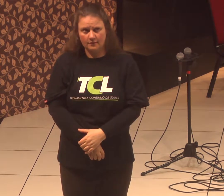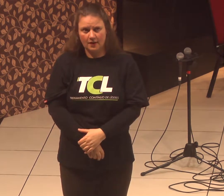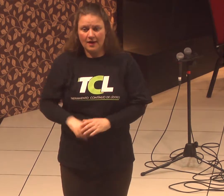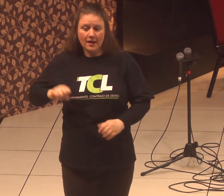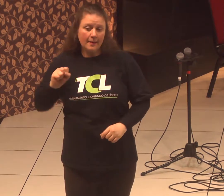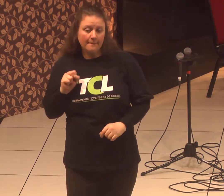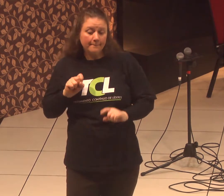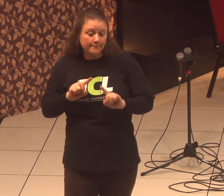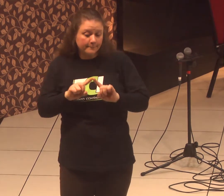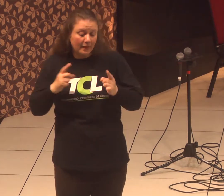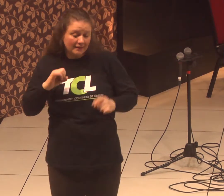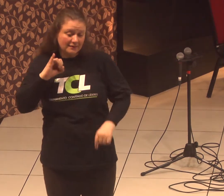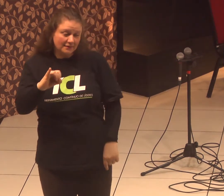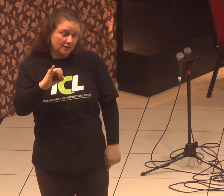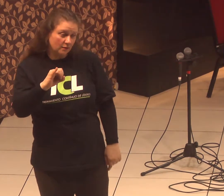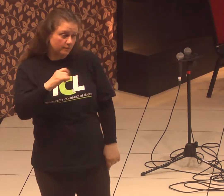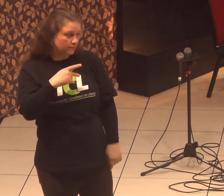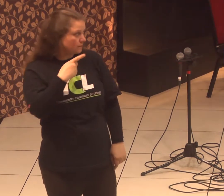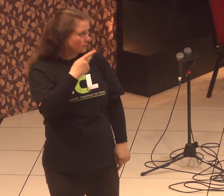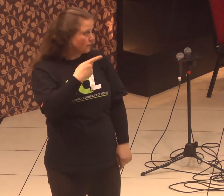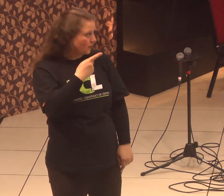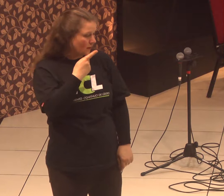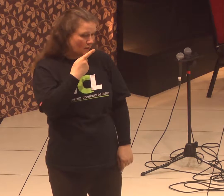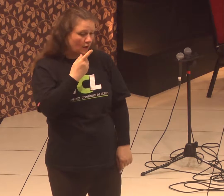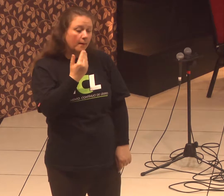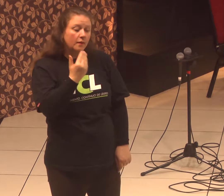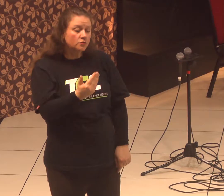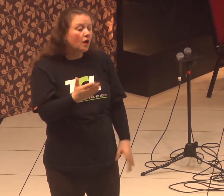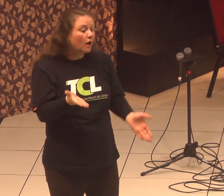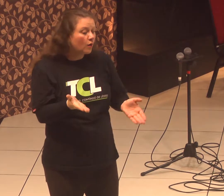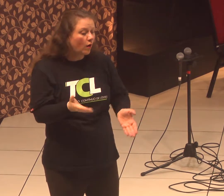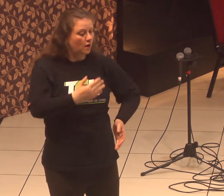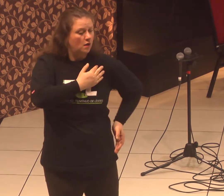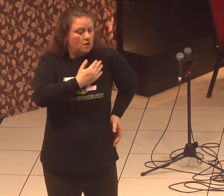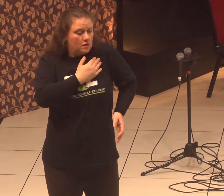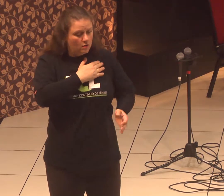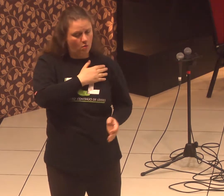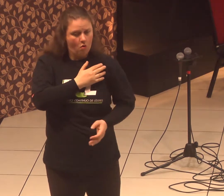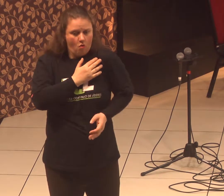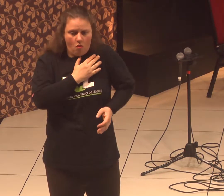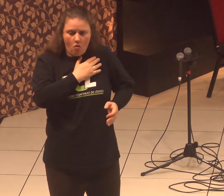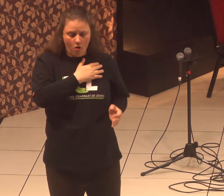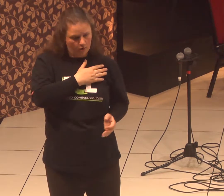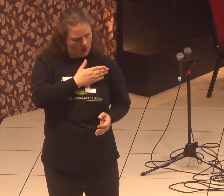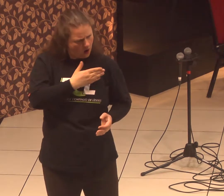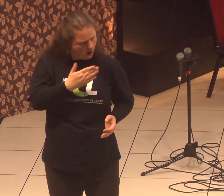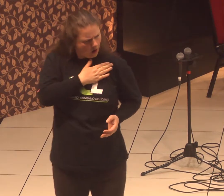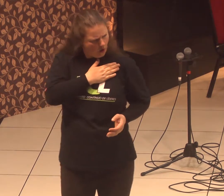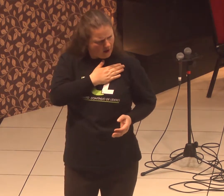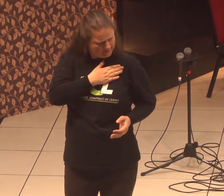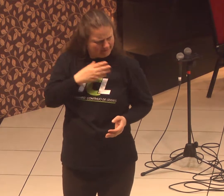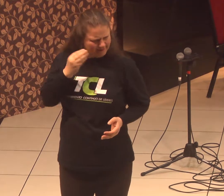Mas, se eu vou pedir algum movimento em fé, e às vezes é possível